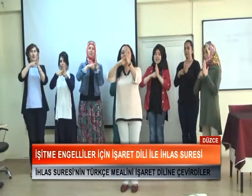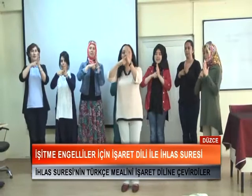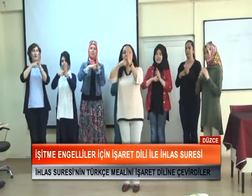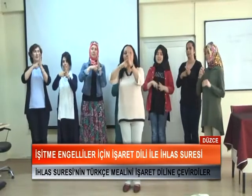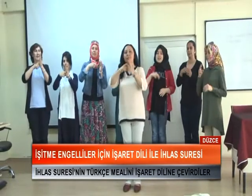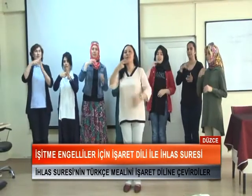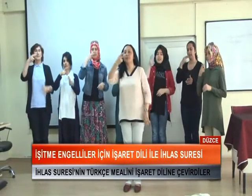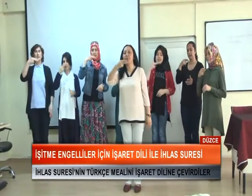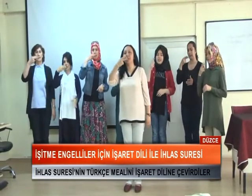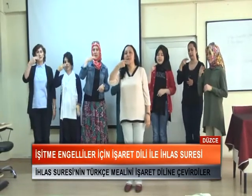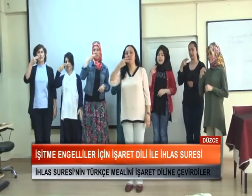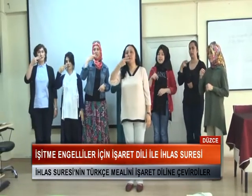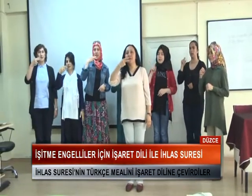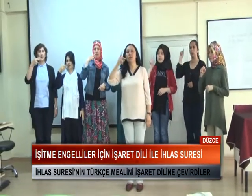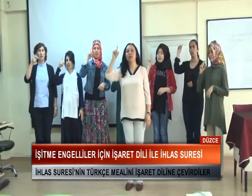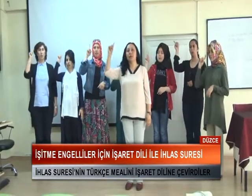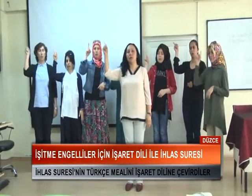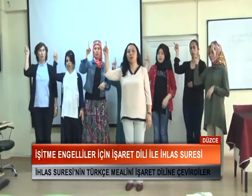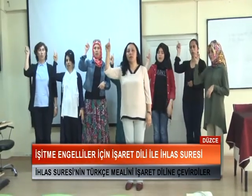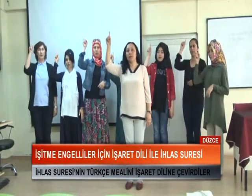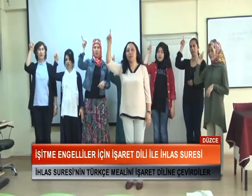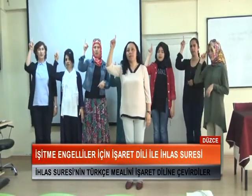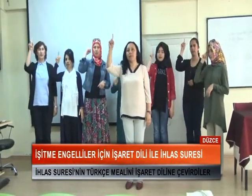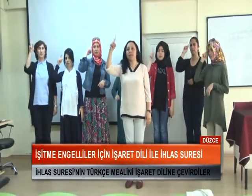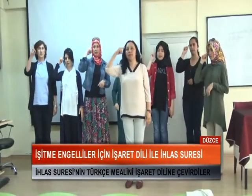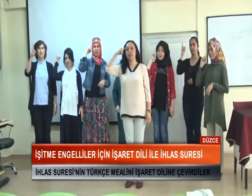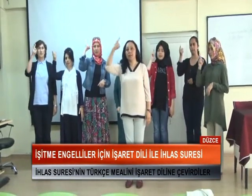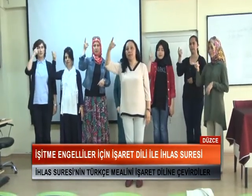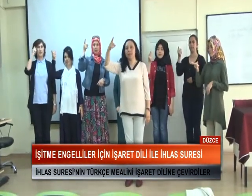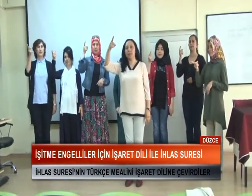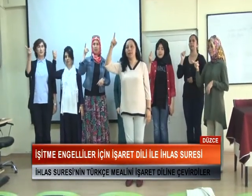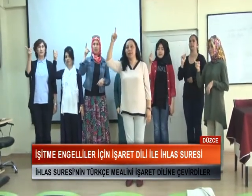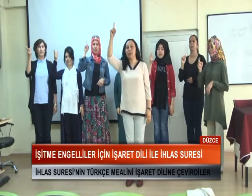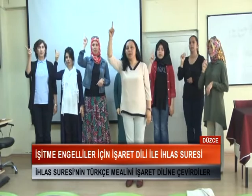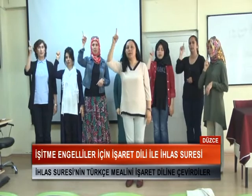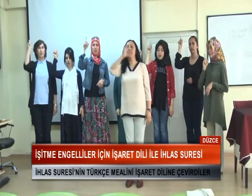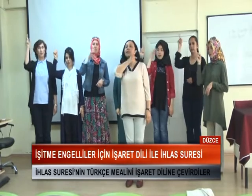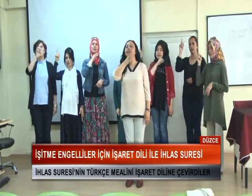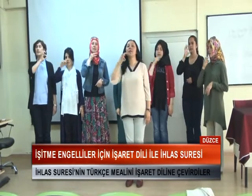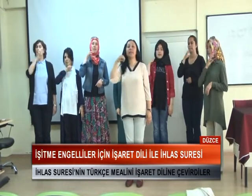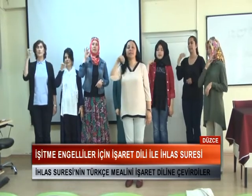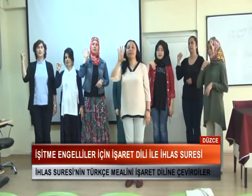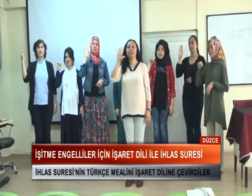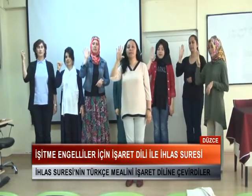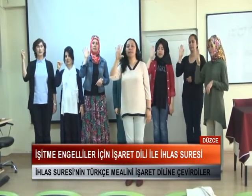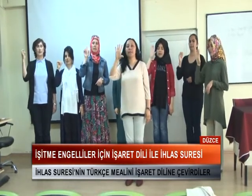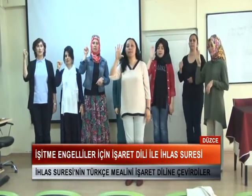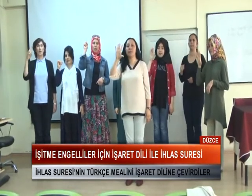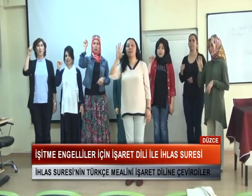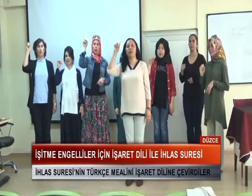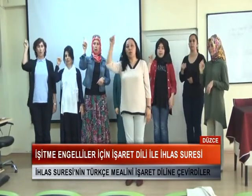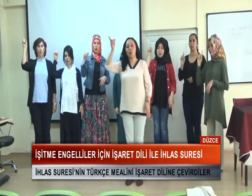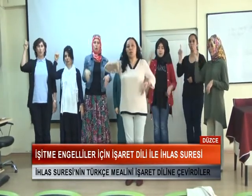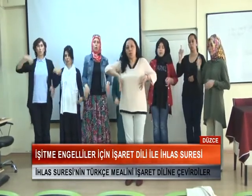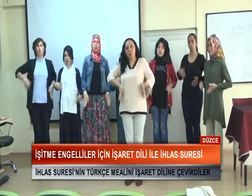Kursiyerler Halk Eğitim Merkezi işaret dili hocası Arzu Taşoluk eşliğinde İhlas Suresinin Türkçe mealini işaret diliyle çevirdiler.